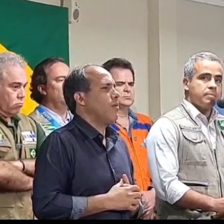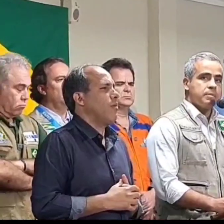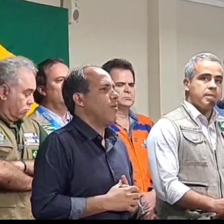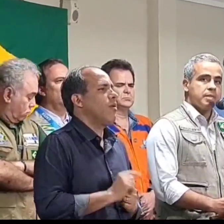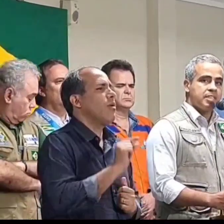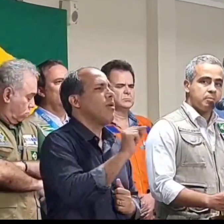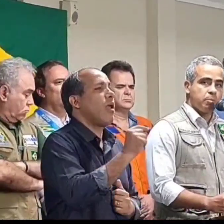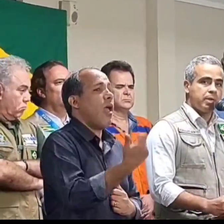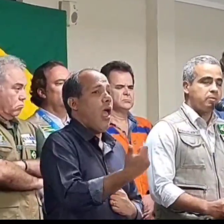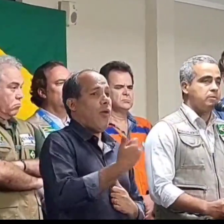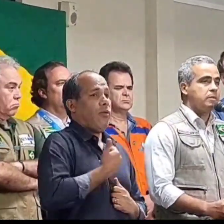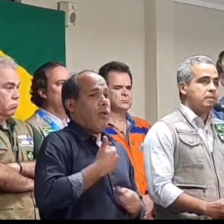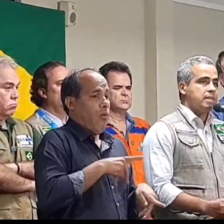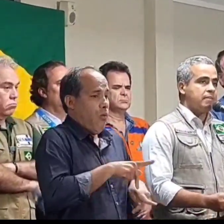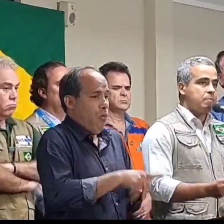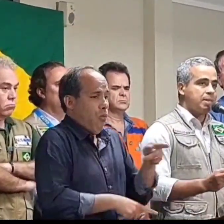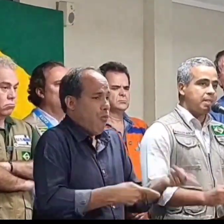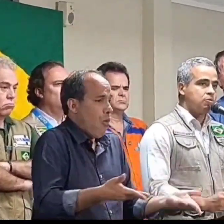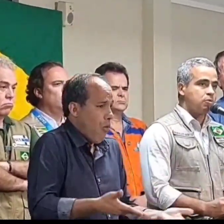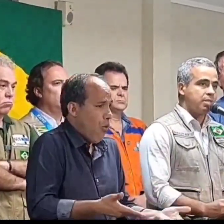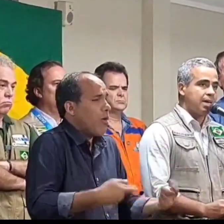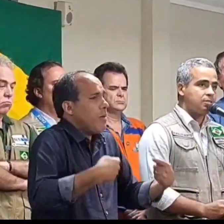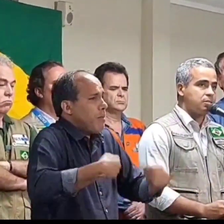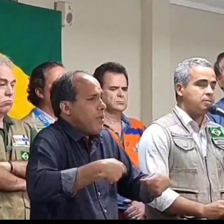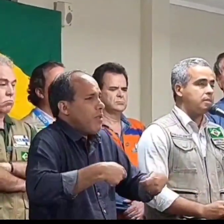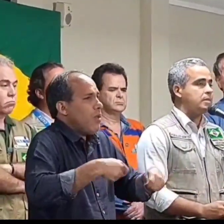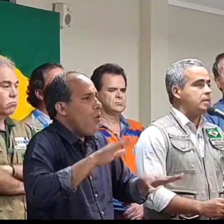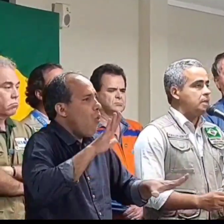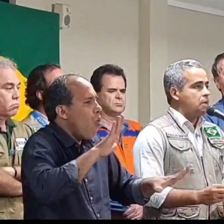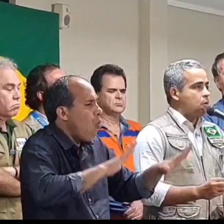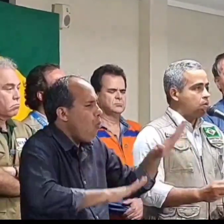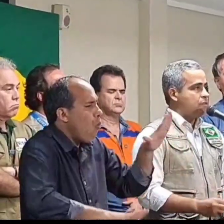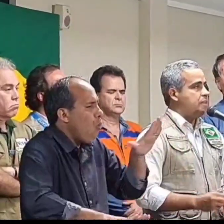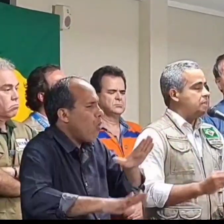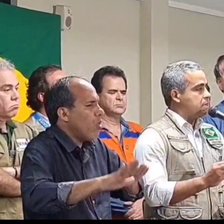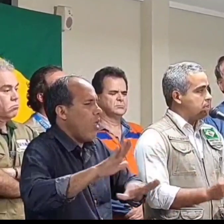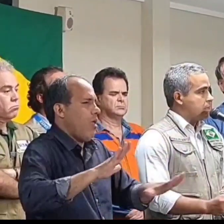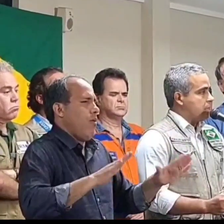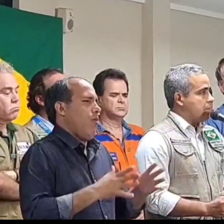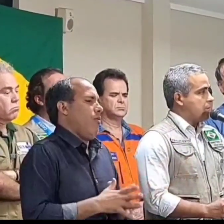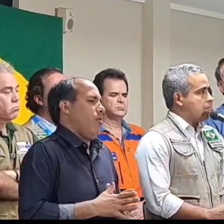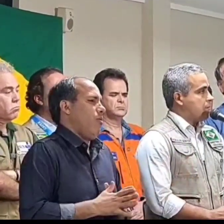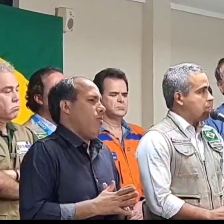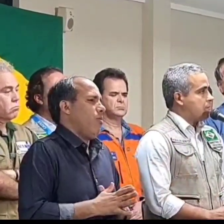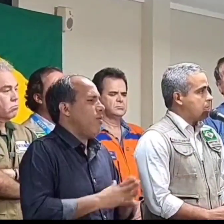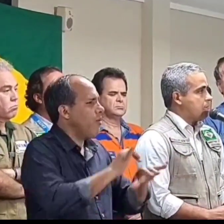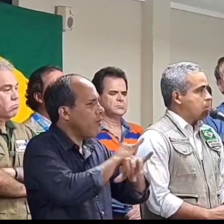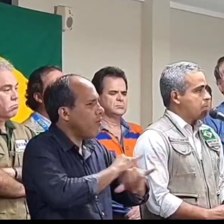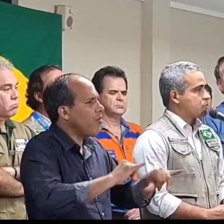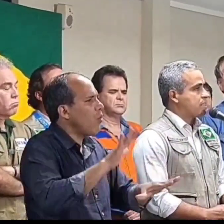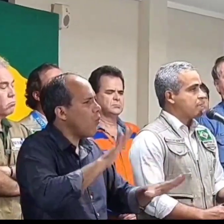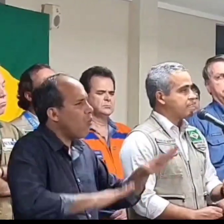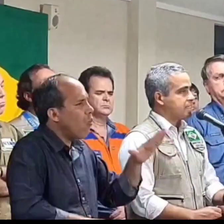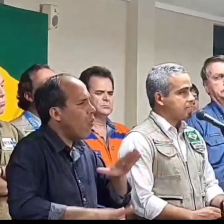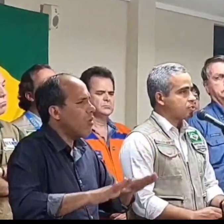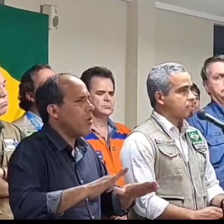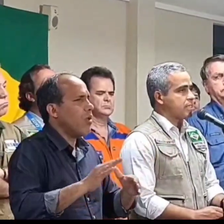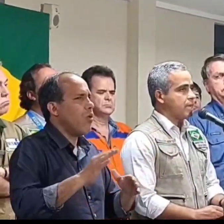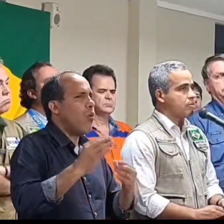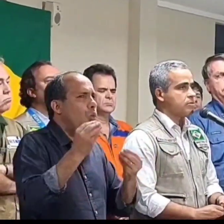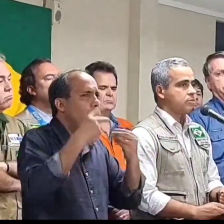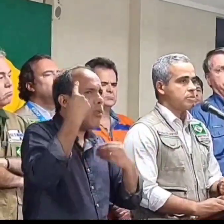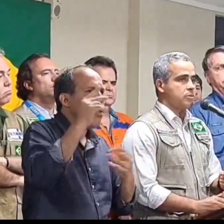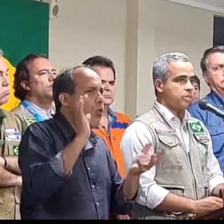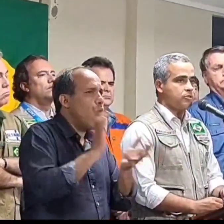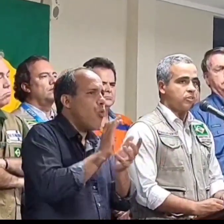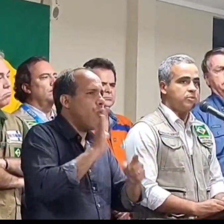população, nesse momento, deve manter os cuidados, tá? Ouvir o pessoal da assistência